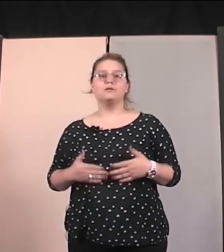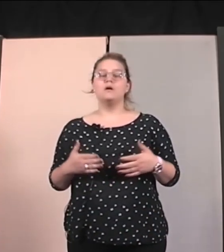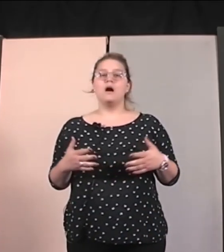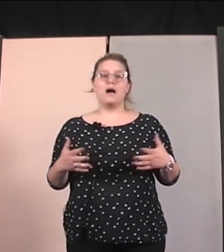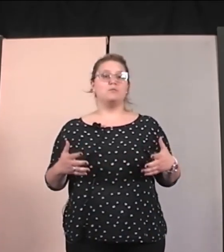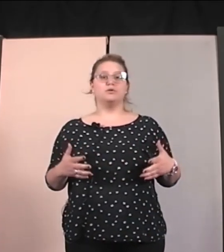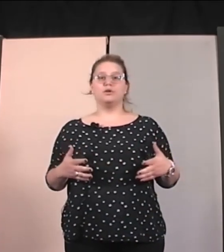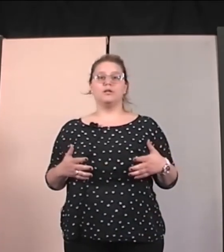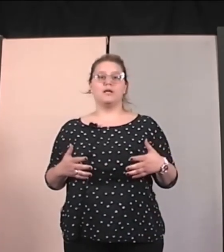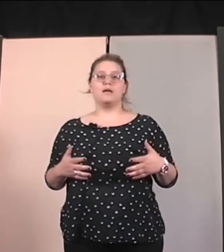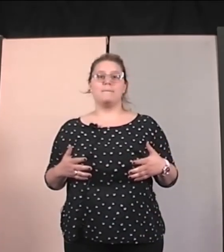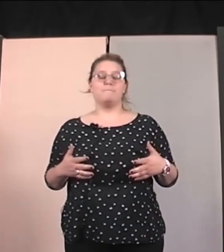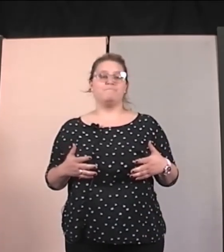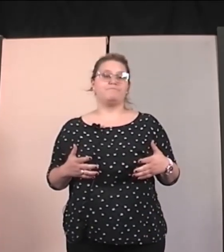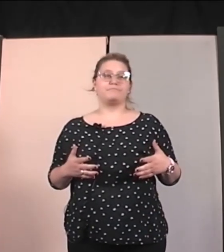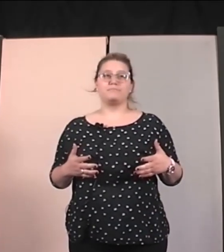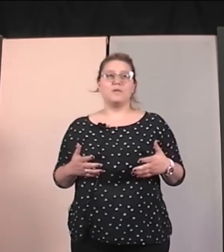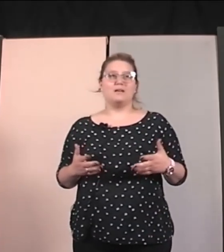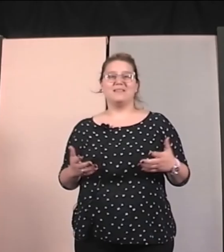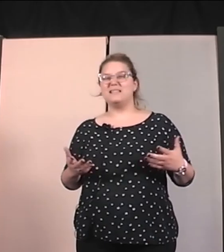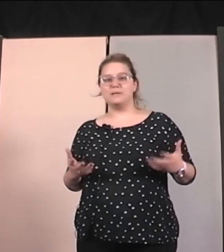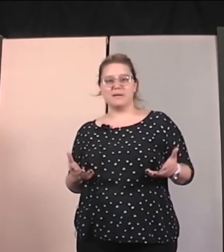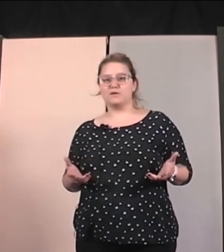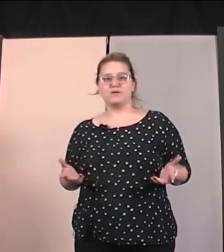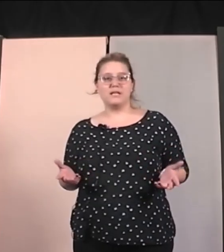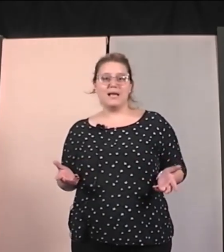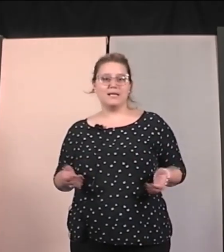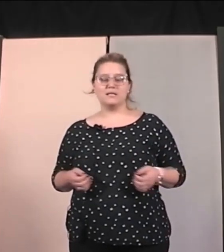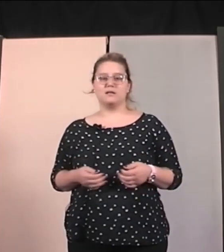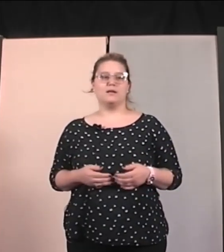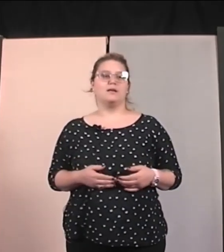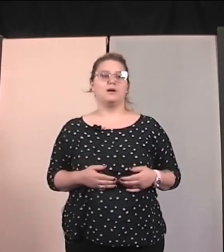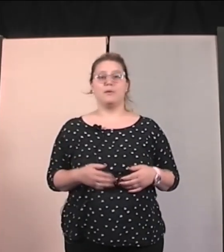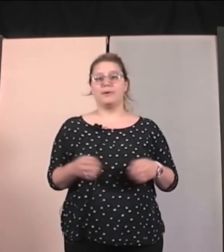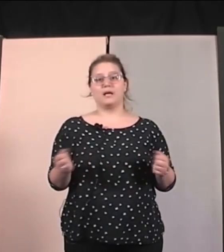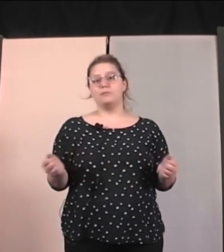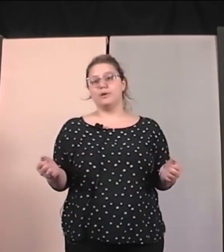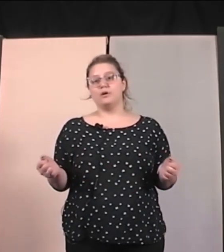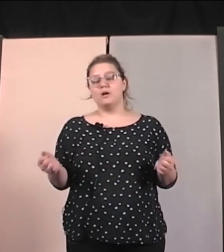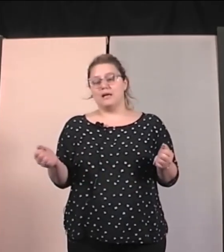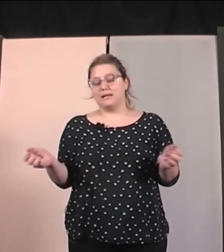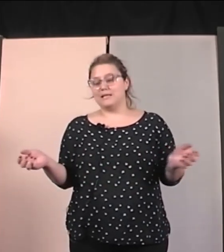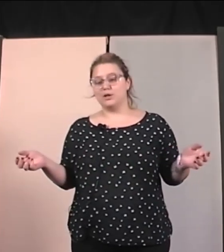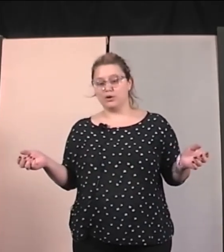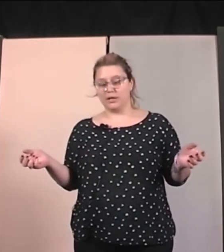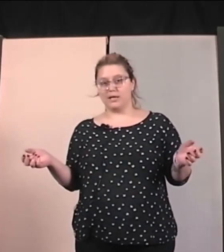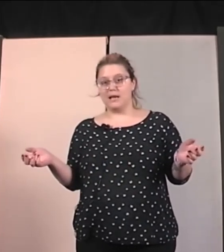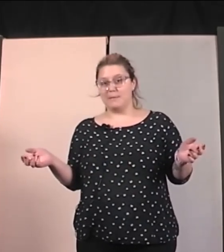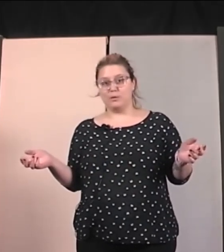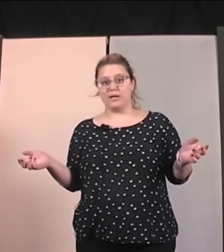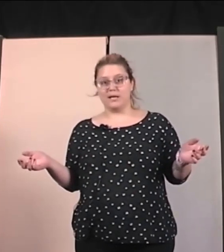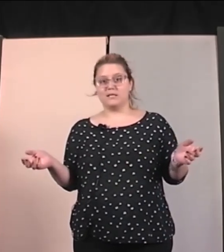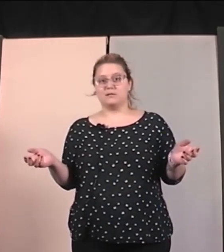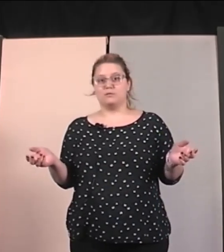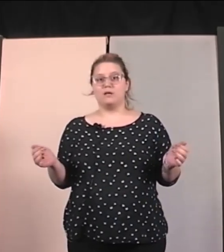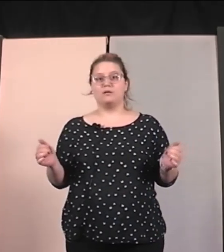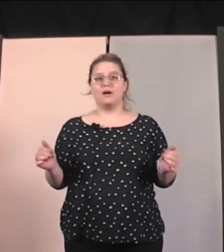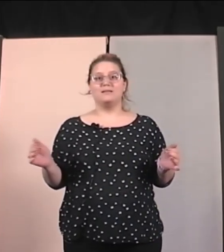Hay un montón de estigmas sociales Como por ejemplo El clásico que la marihuana es una droga de